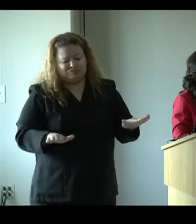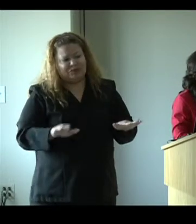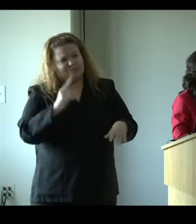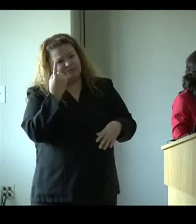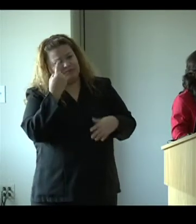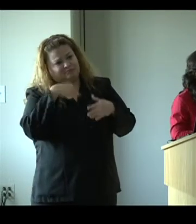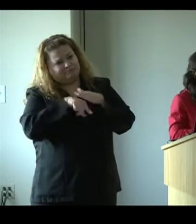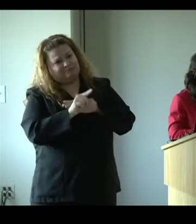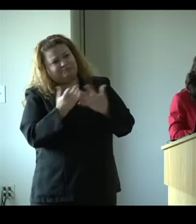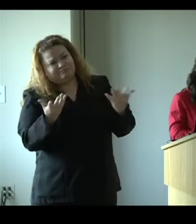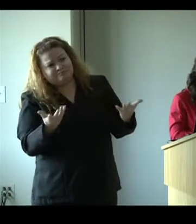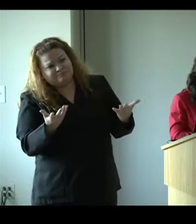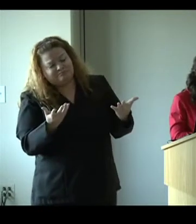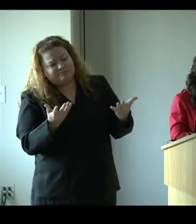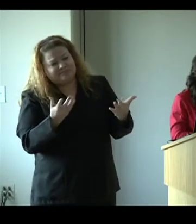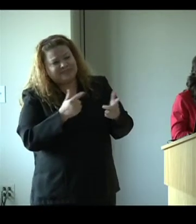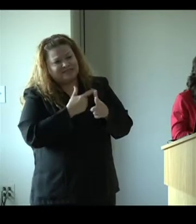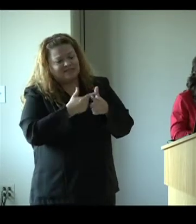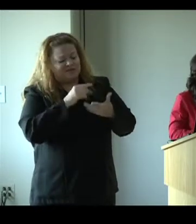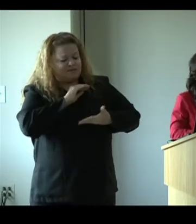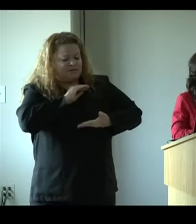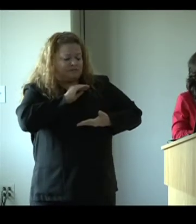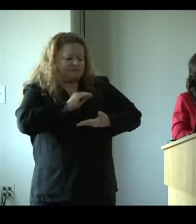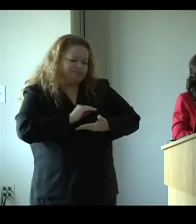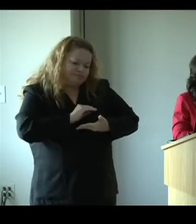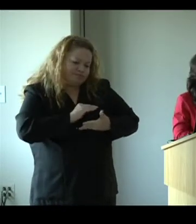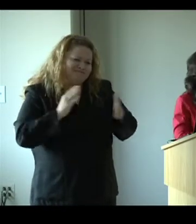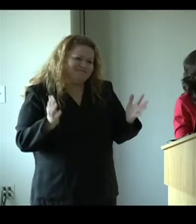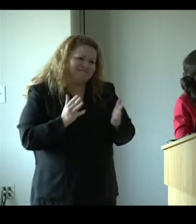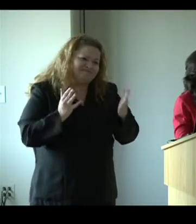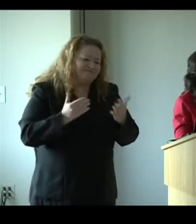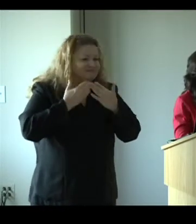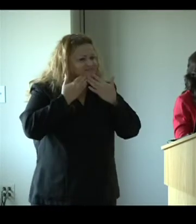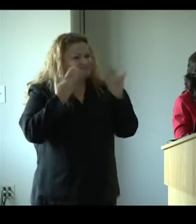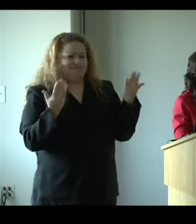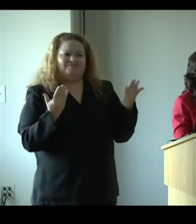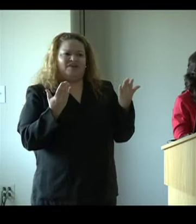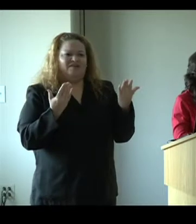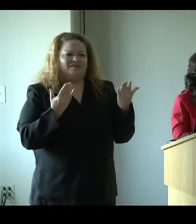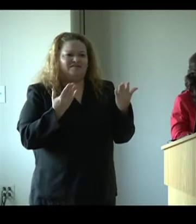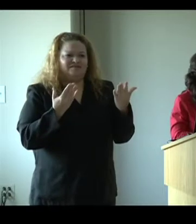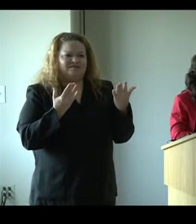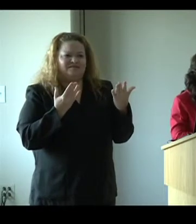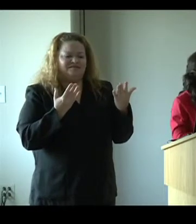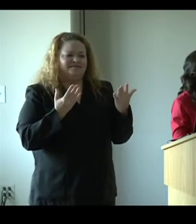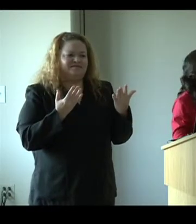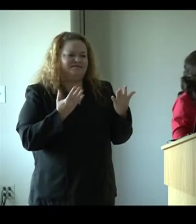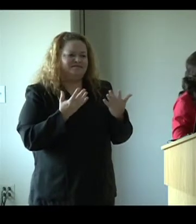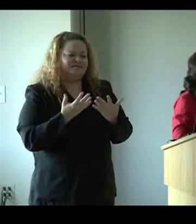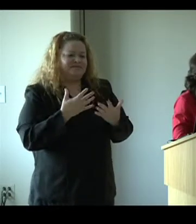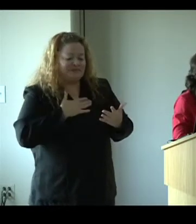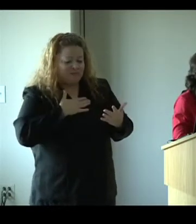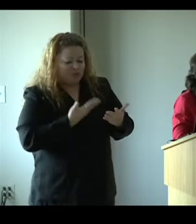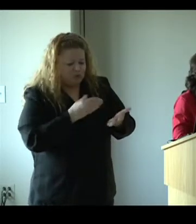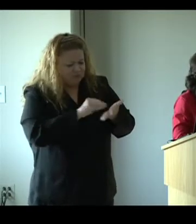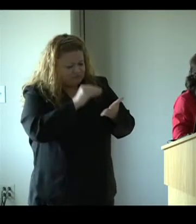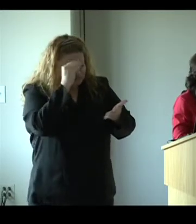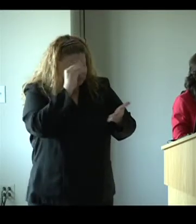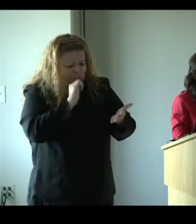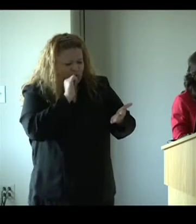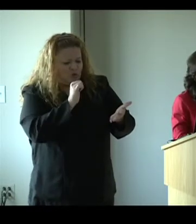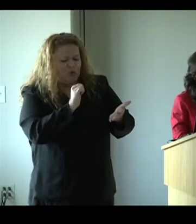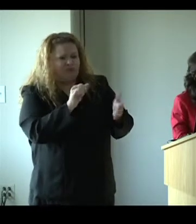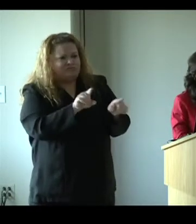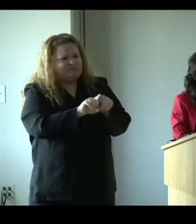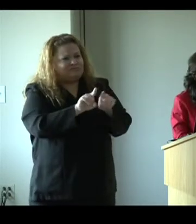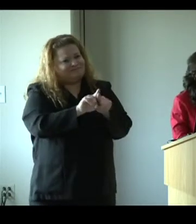entonces esa autoestima baja la motivación de estudiar ya no es la misma porque yo me siento avergonzado de estar en este